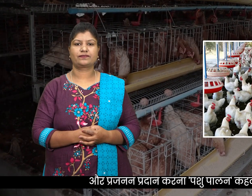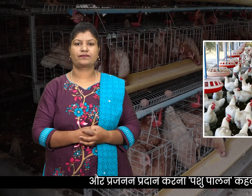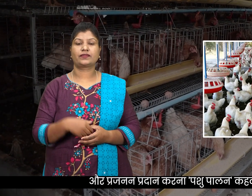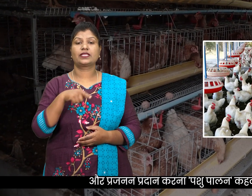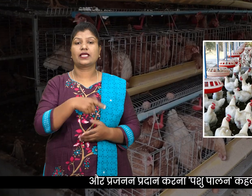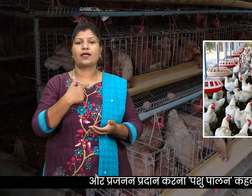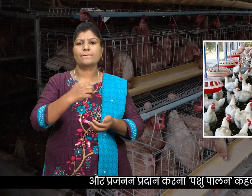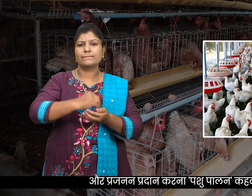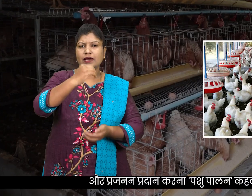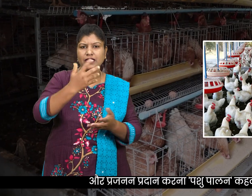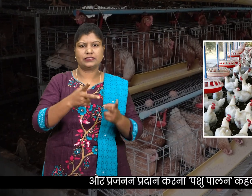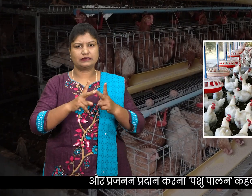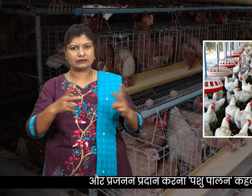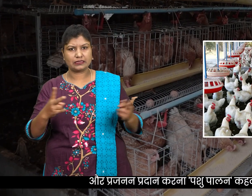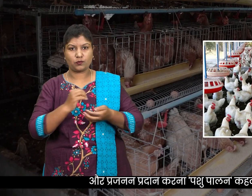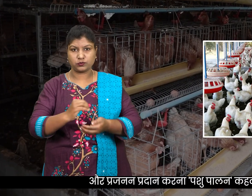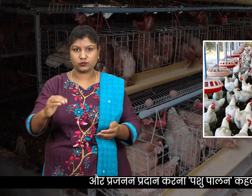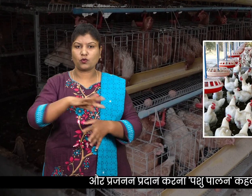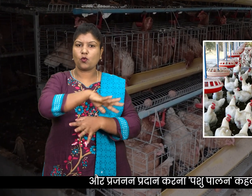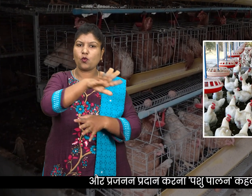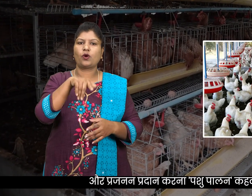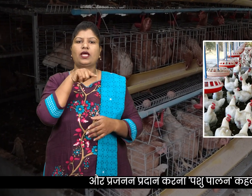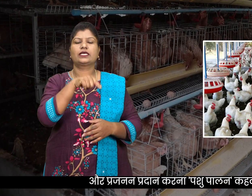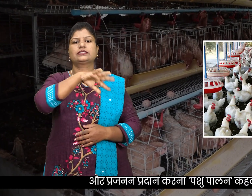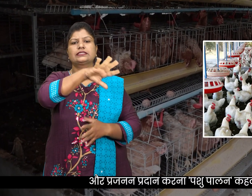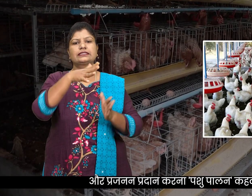और प्रजनन प्रदान करना पशुपालन कहलाता है।